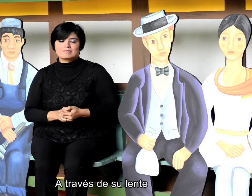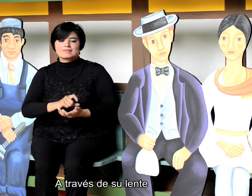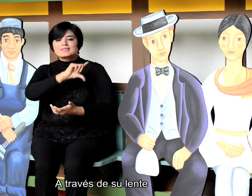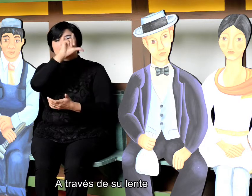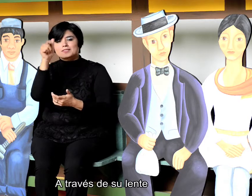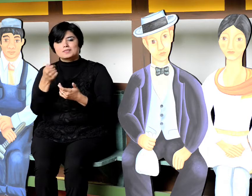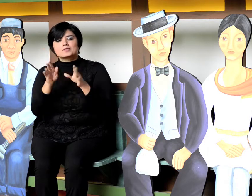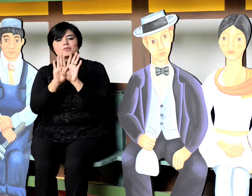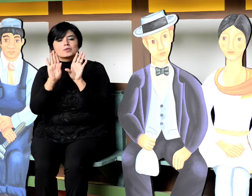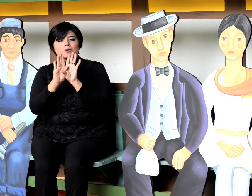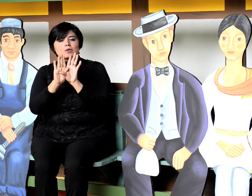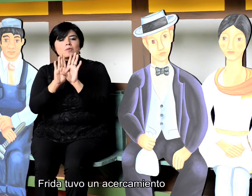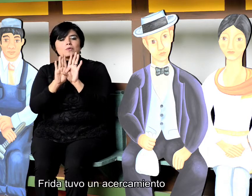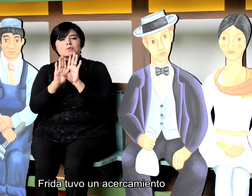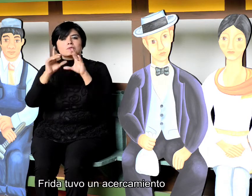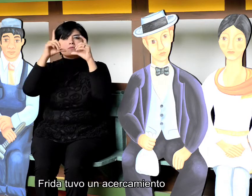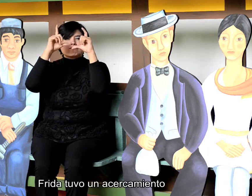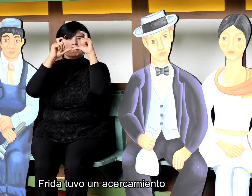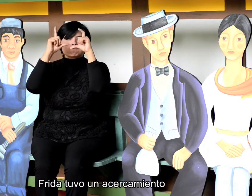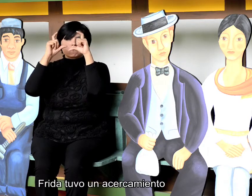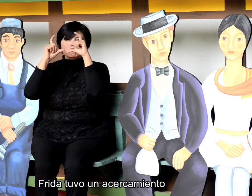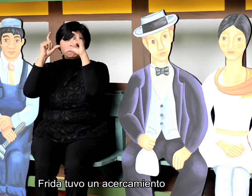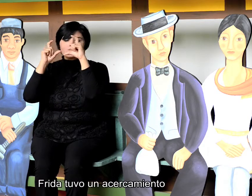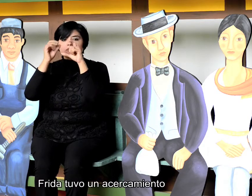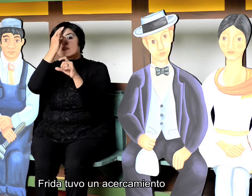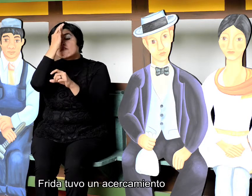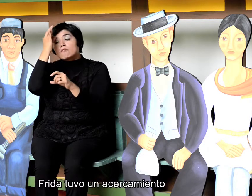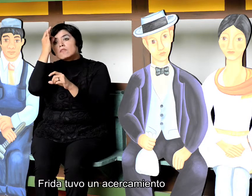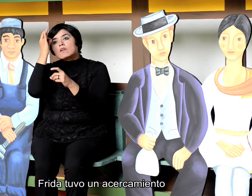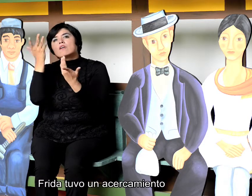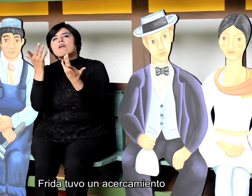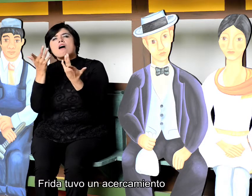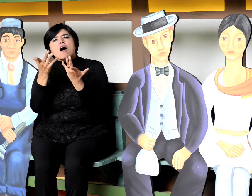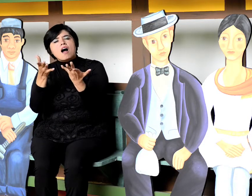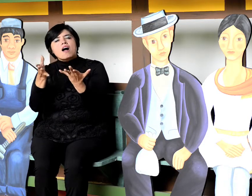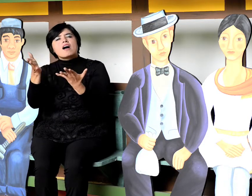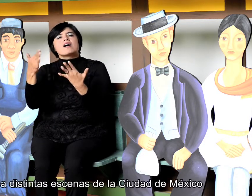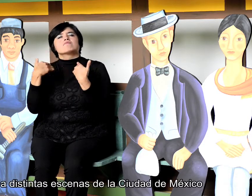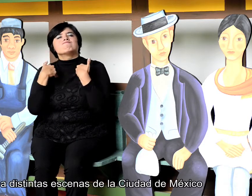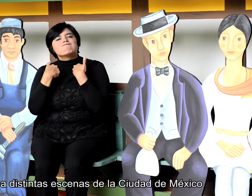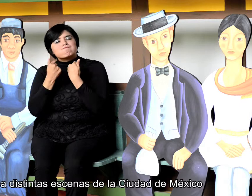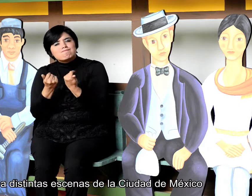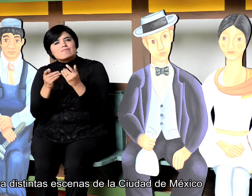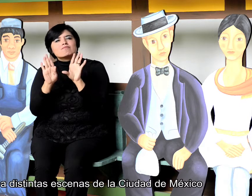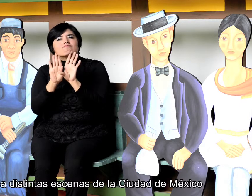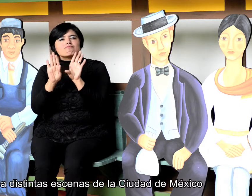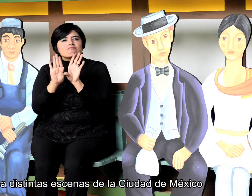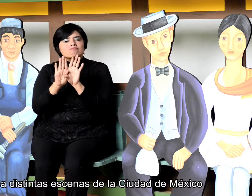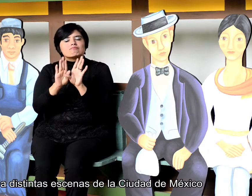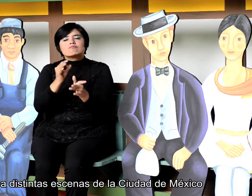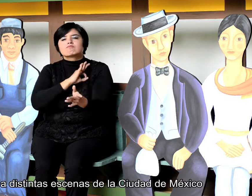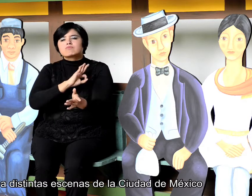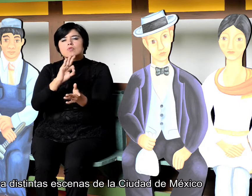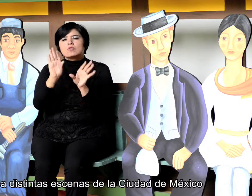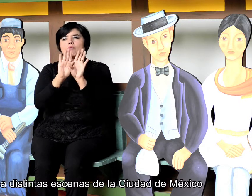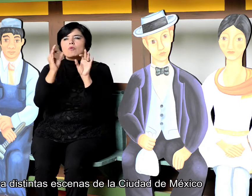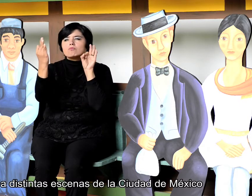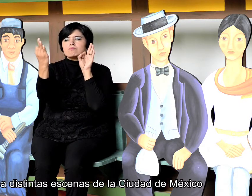lente, Frida tuvo un acercamiento a distintas escenas de la Ciudad